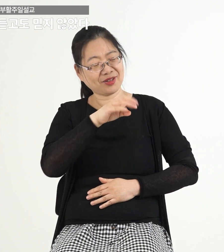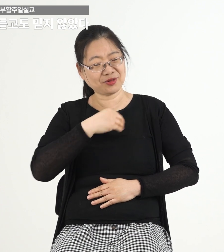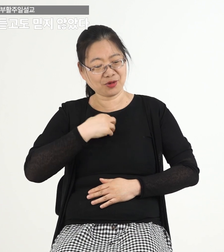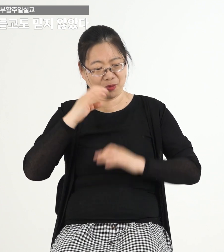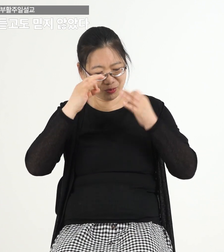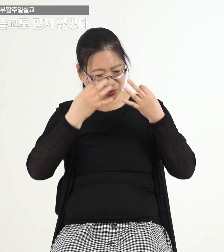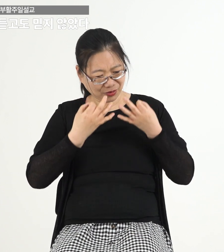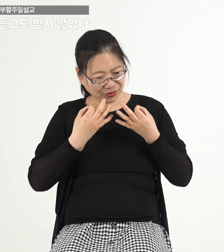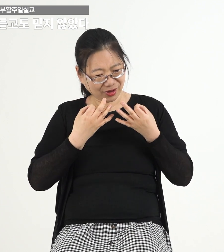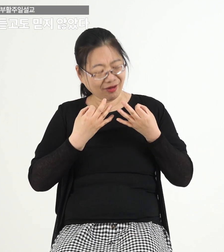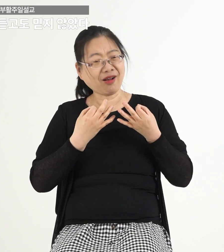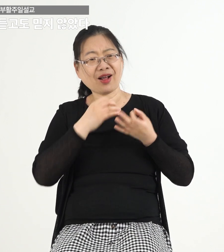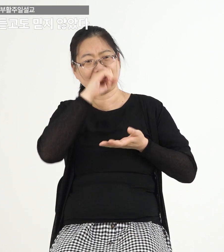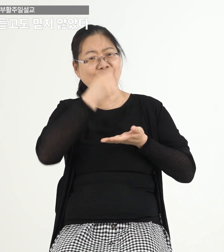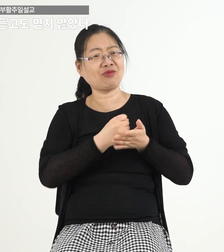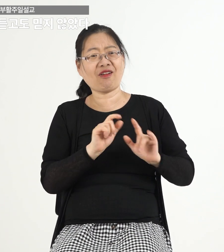제가.